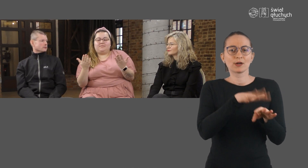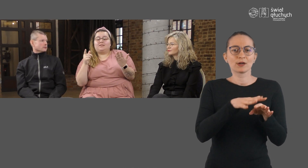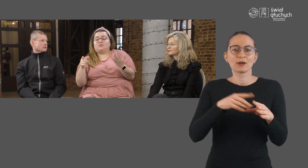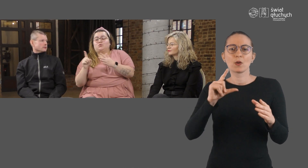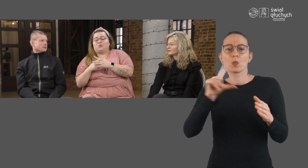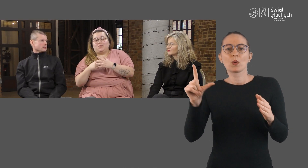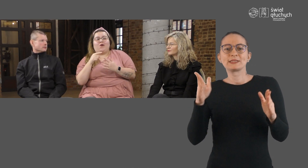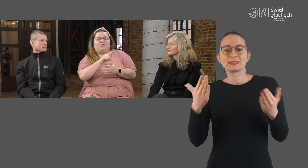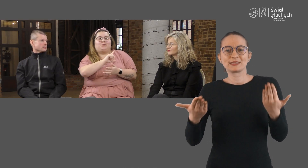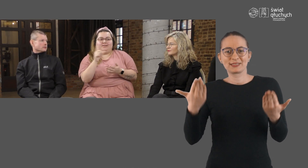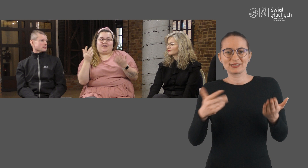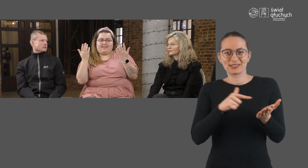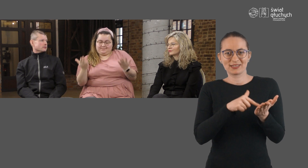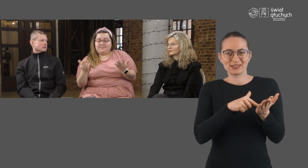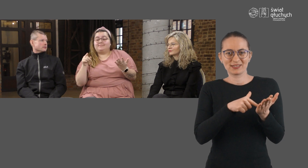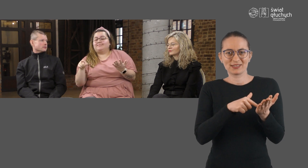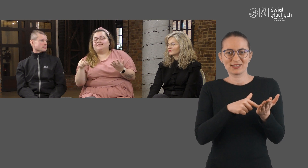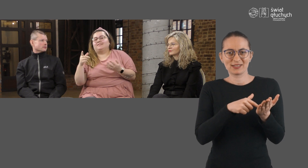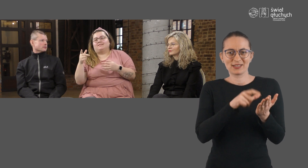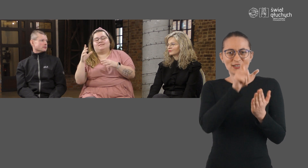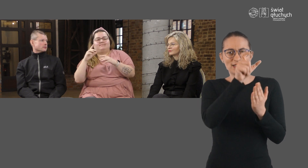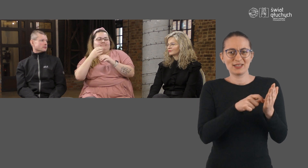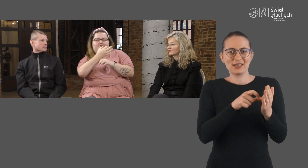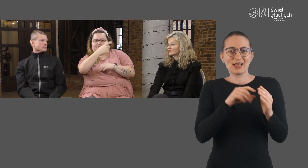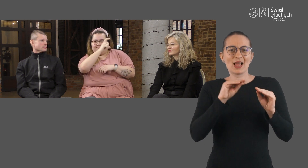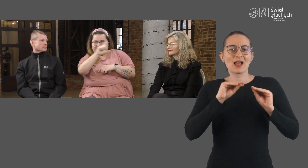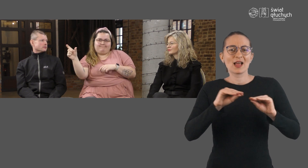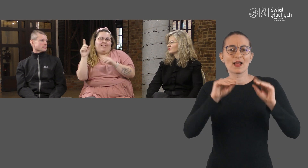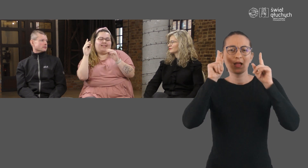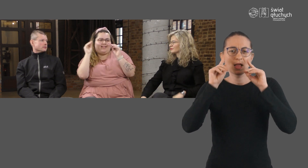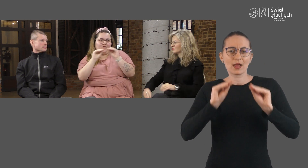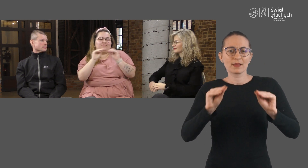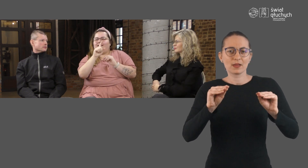Mam porównanie. Śródborów i Łódzka.